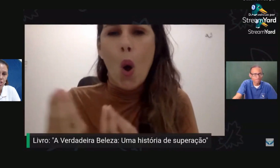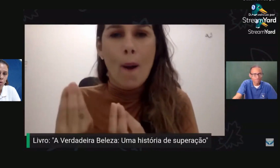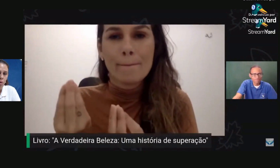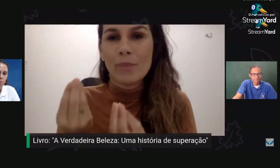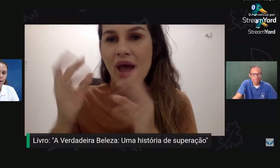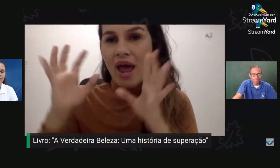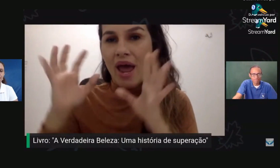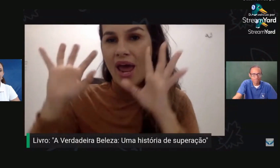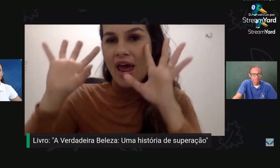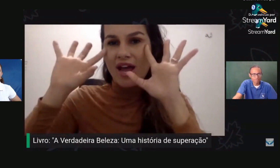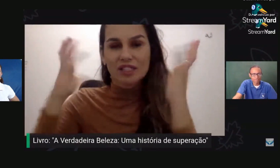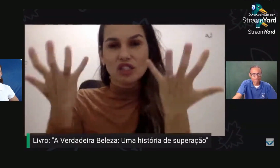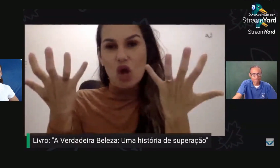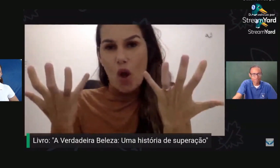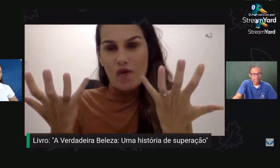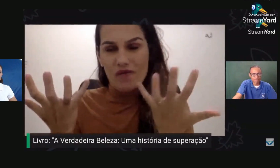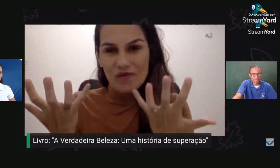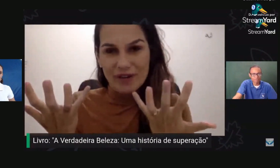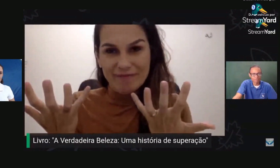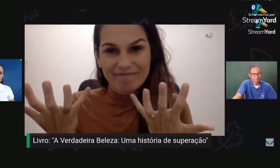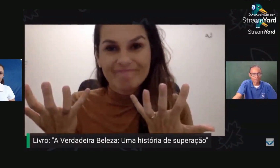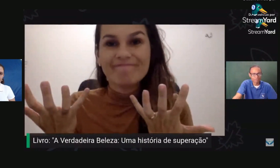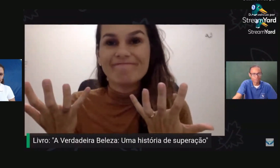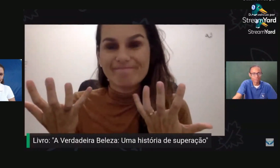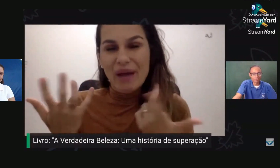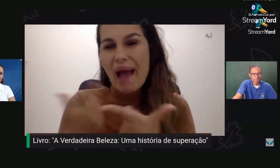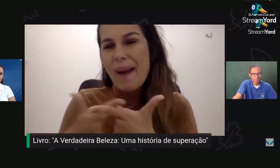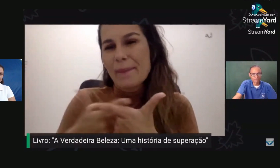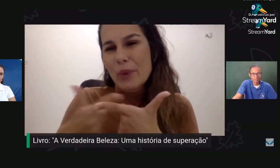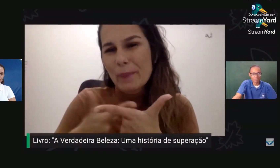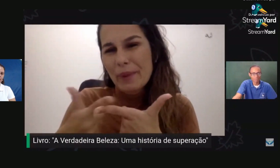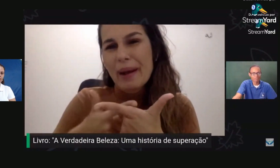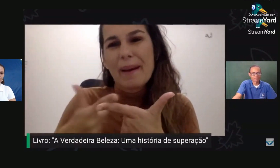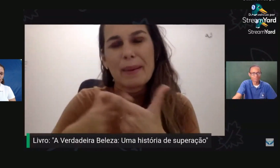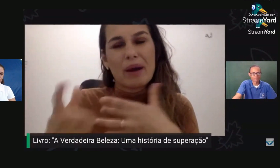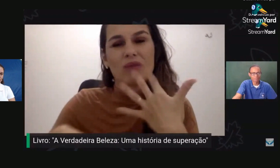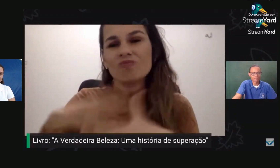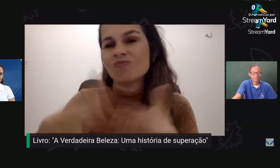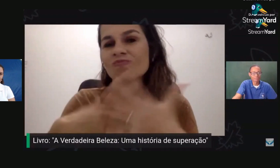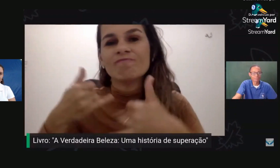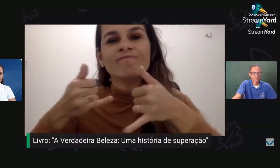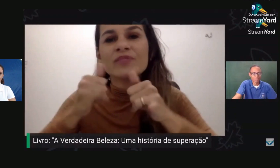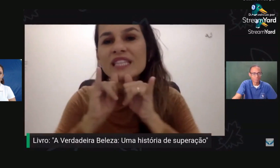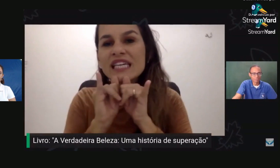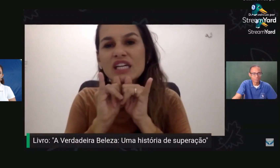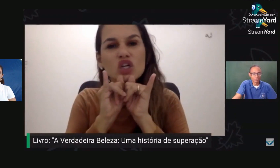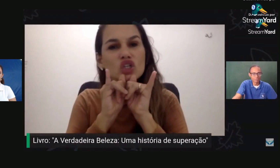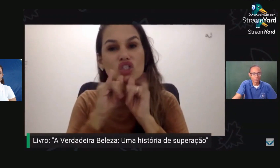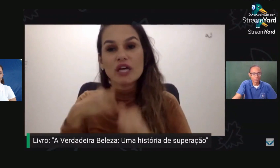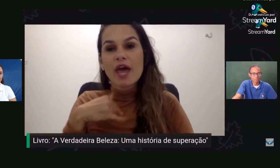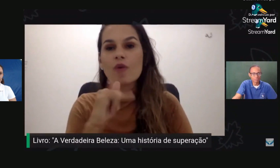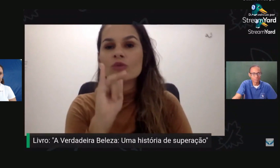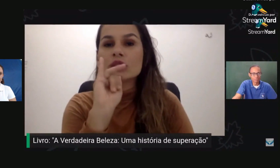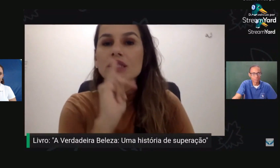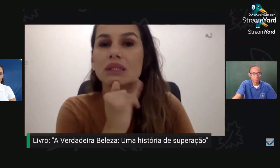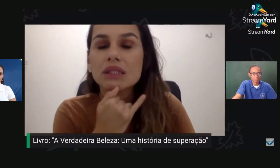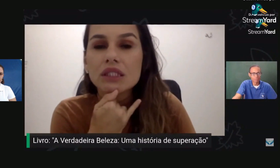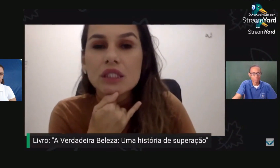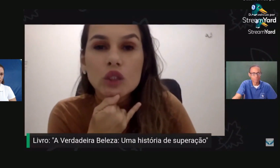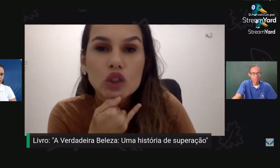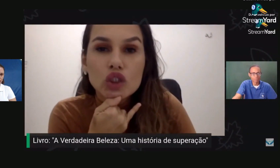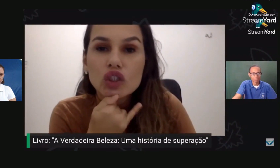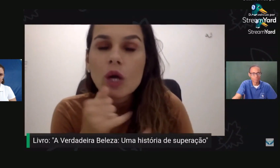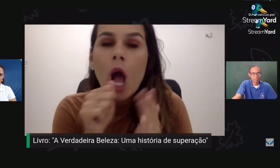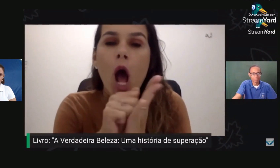né? Não tinha como mais resolver a situação, né? Porque a gente já estava em viagem. Infelizmente, eu